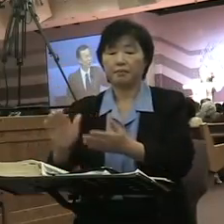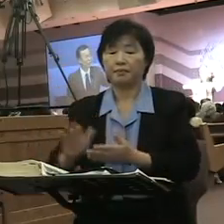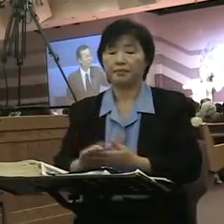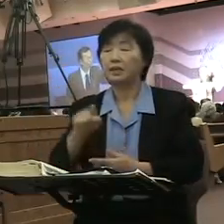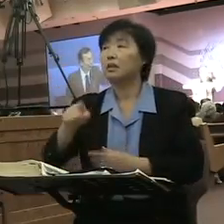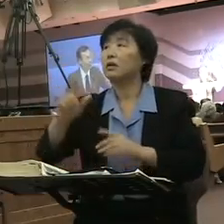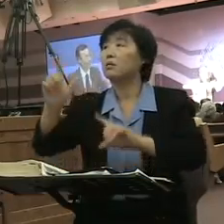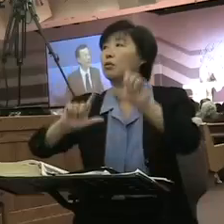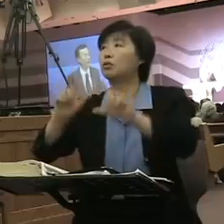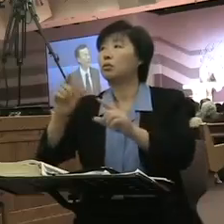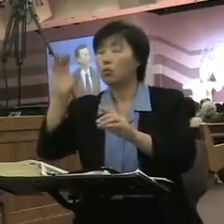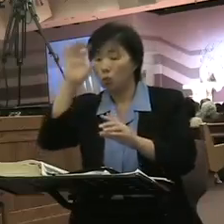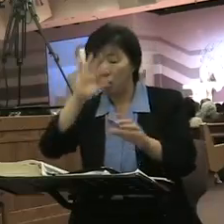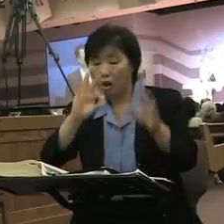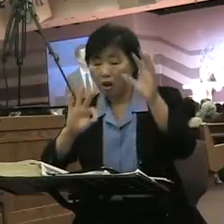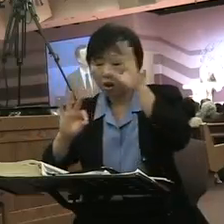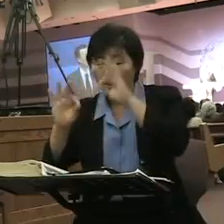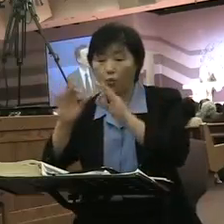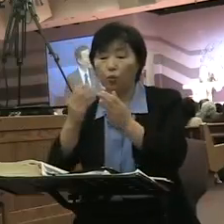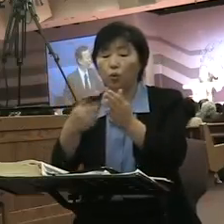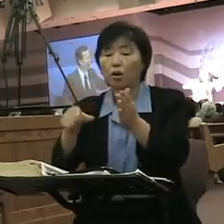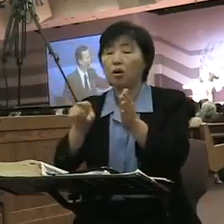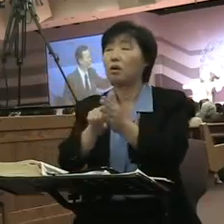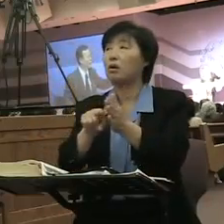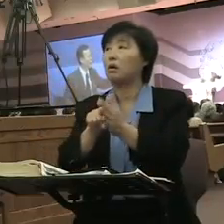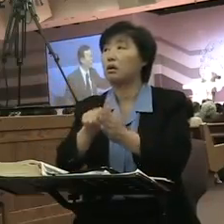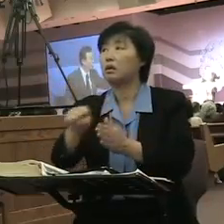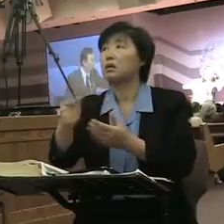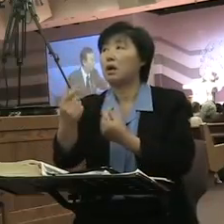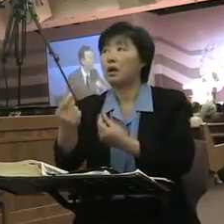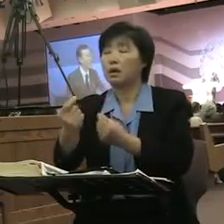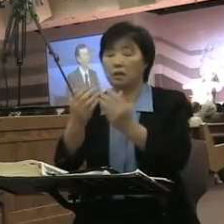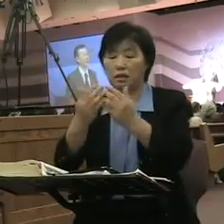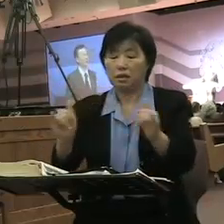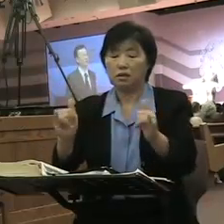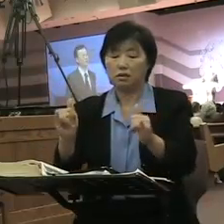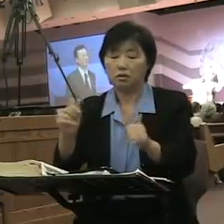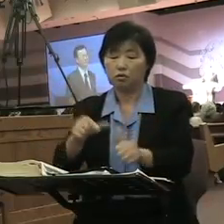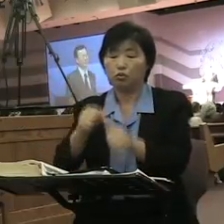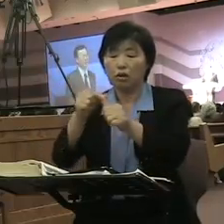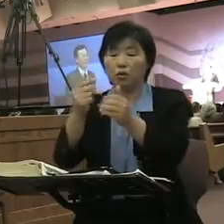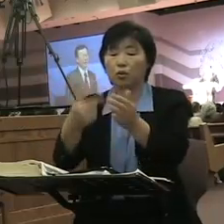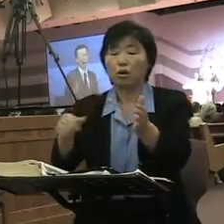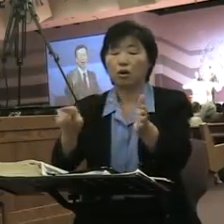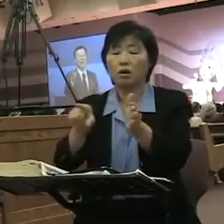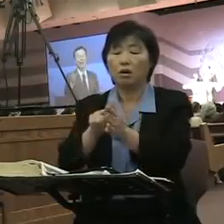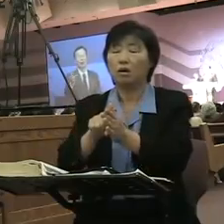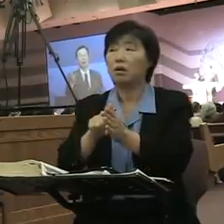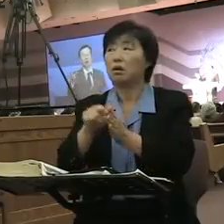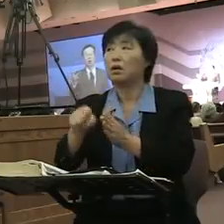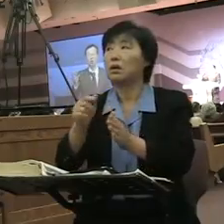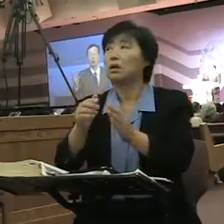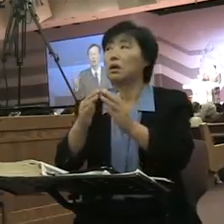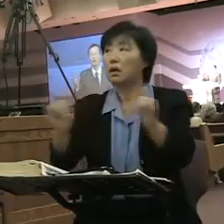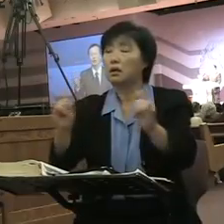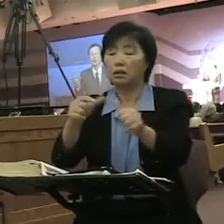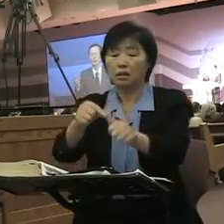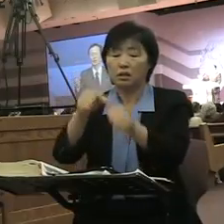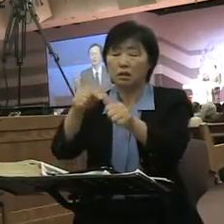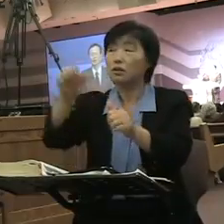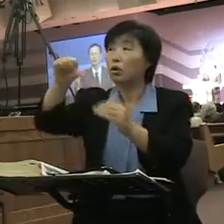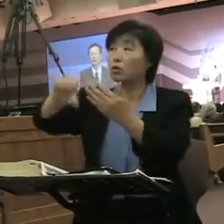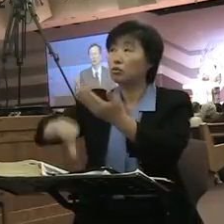이 모습을 구하기 위하여, 이러한 인간들을 구속하기 위하여, 이러한 인간들의